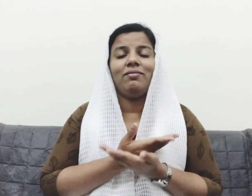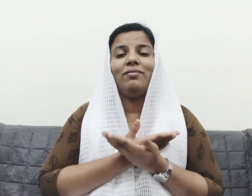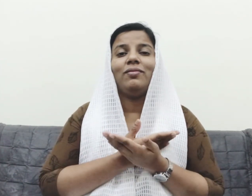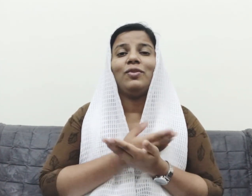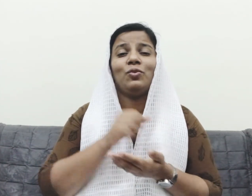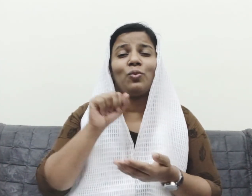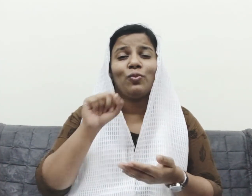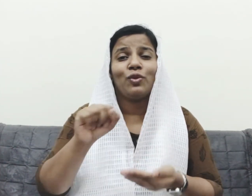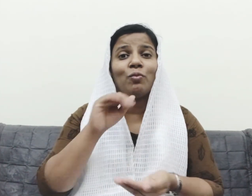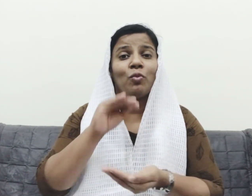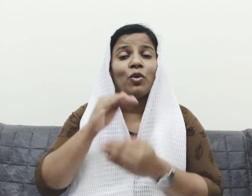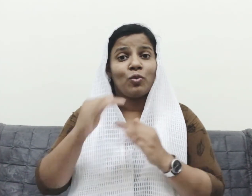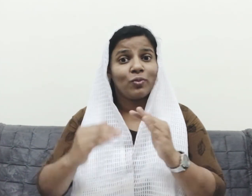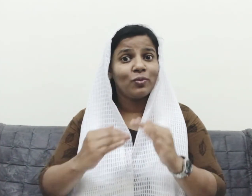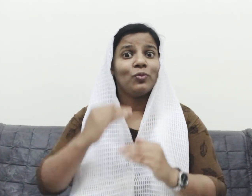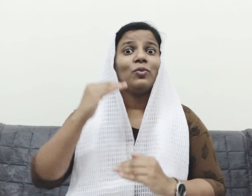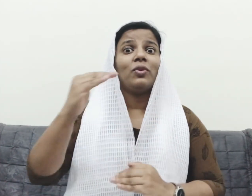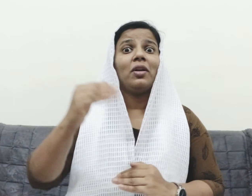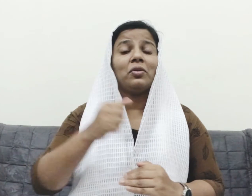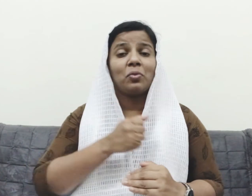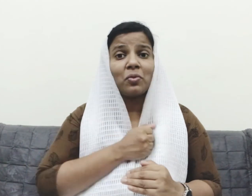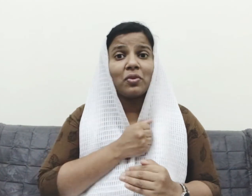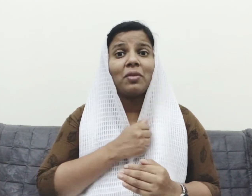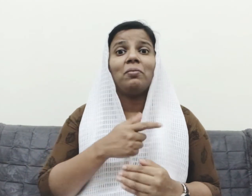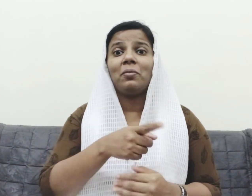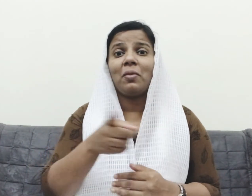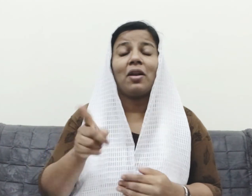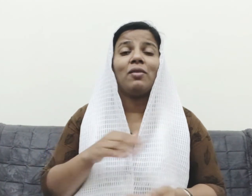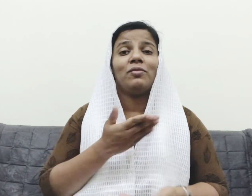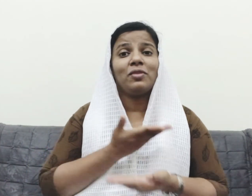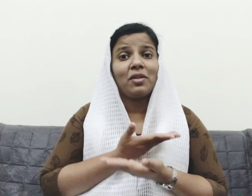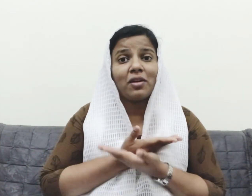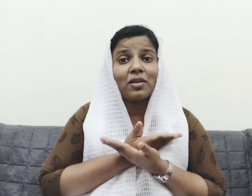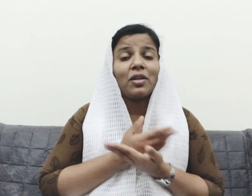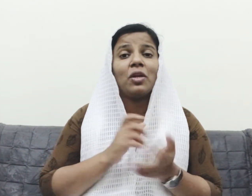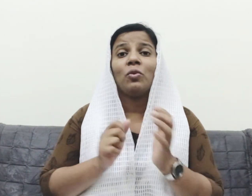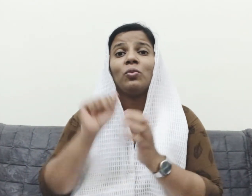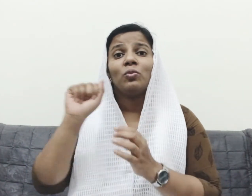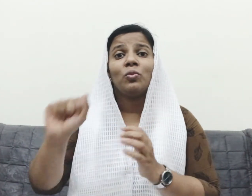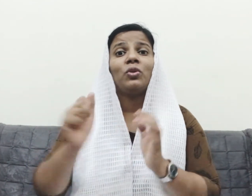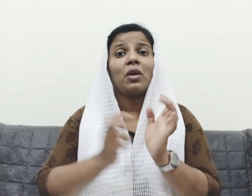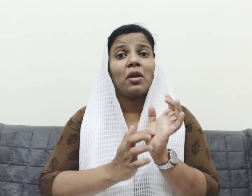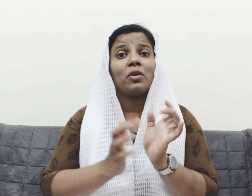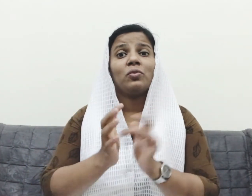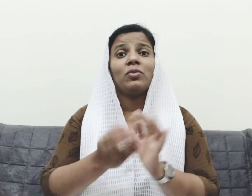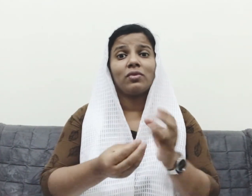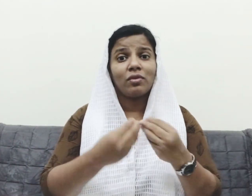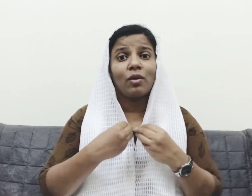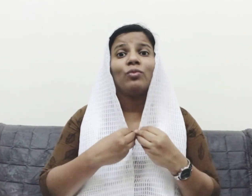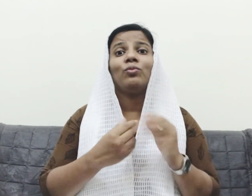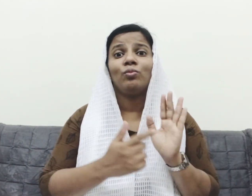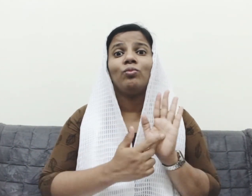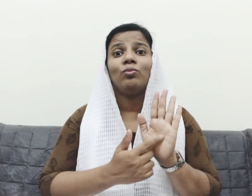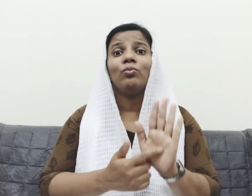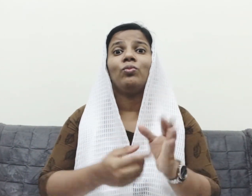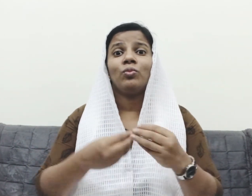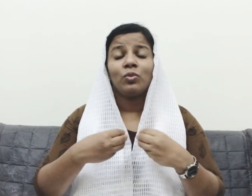ഏകജാതനായ പുത്രനേക്കാൾ അധികമായി സ്വന്തം പുത്രനെ ആദരിക്കാതെ എനിക്ക് തന്ന കർത്താവ്, അത്രമാത്രം എന്നെ ഇഷ്ടമാണ്. ആ ഇഷ്ടം